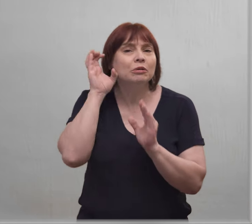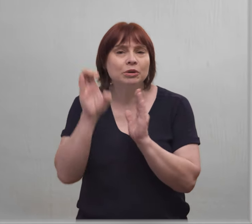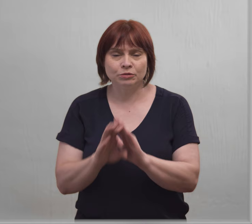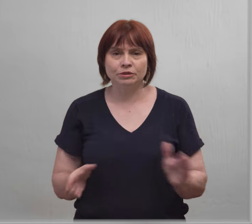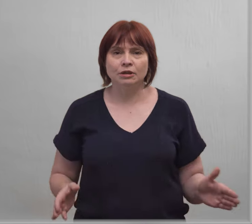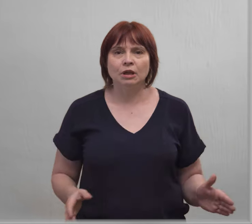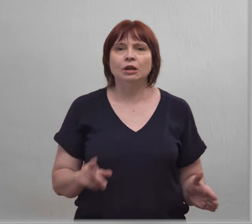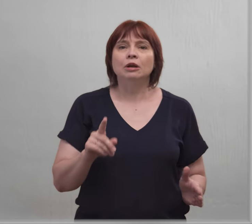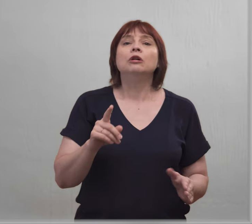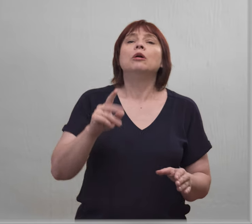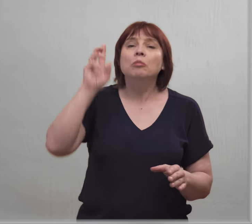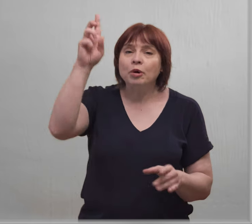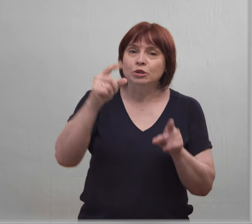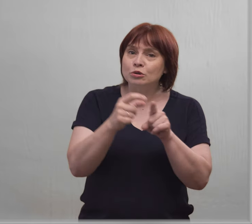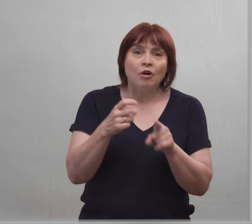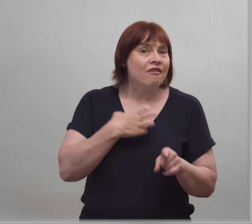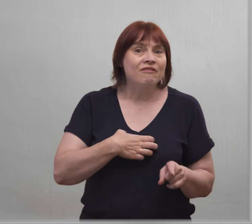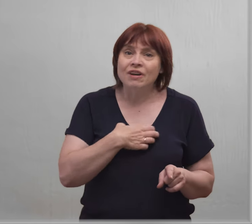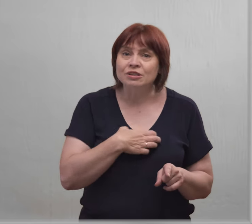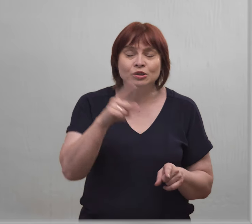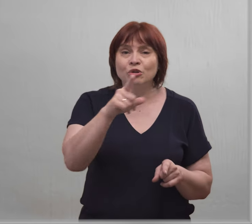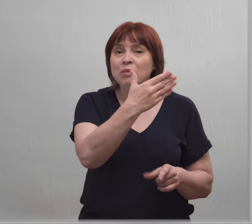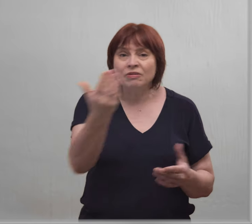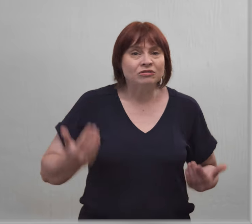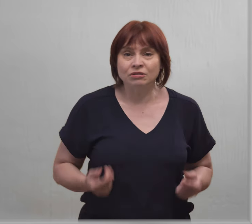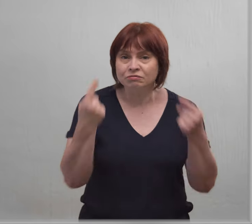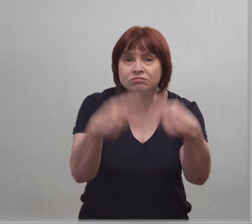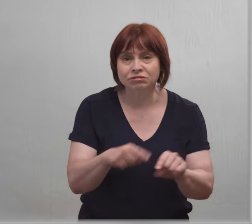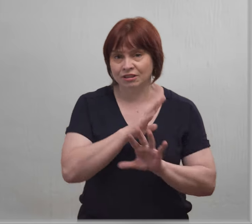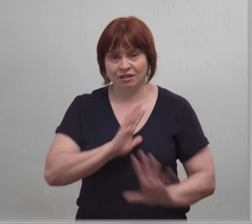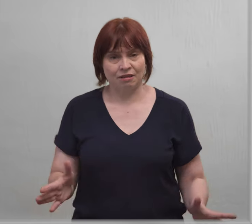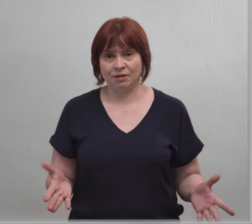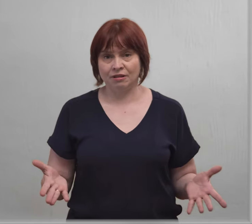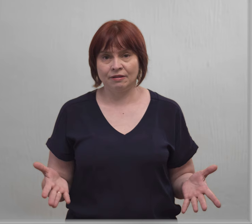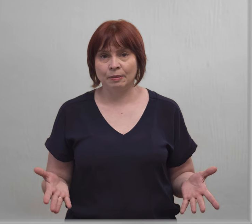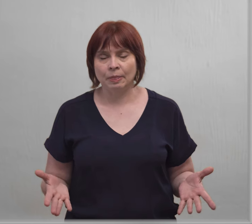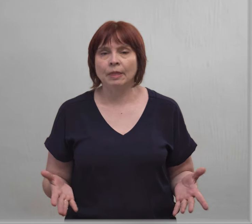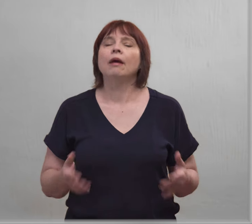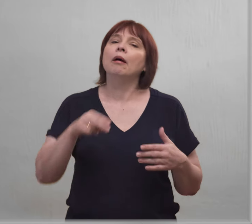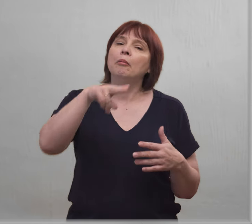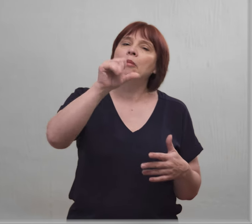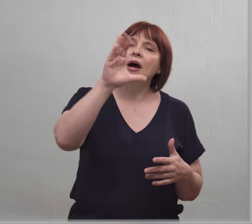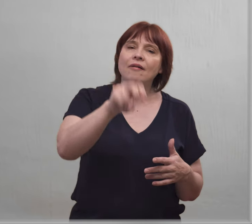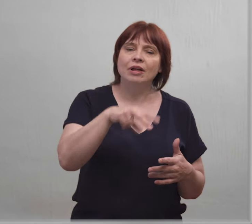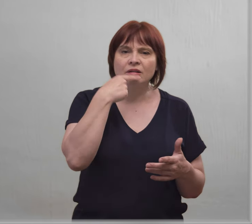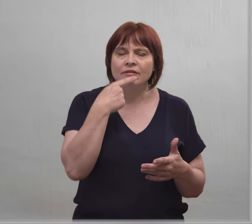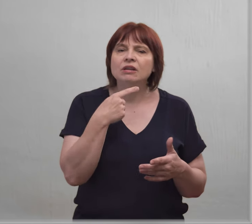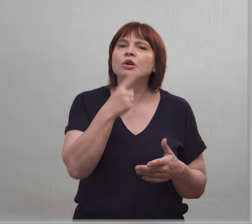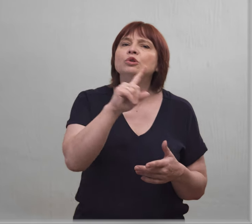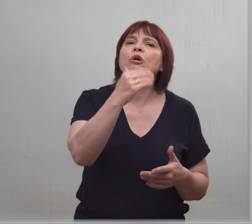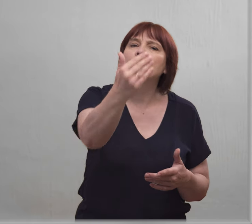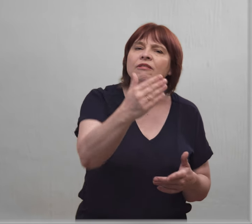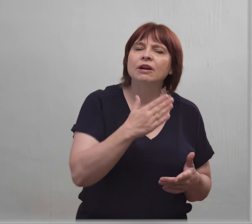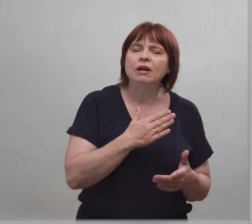спотыкались, чтобы мы не падали. И Павел молится и говорит, дабы вы познали, в чем состоит